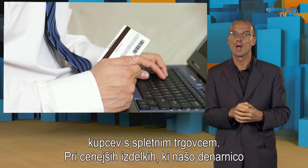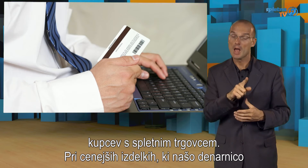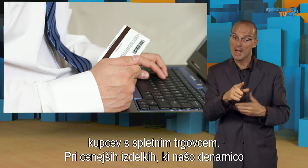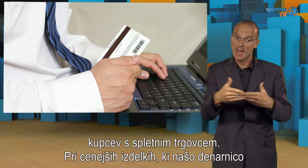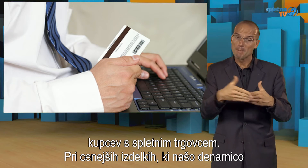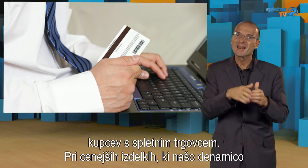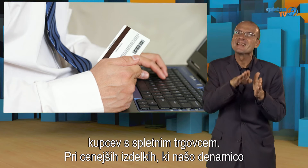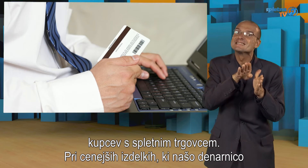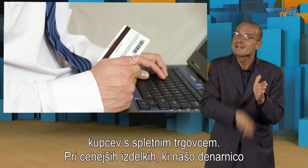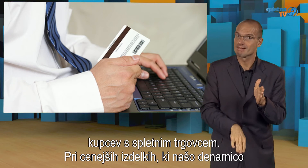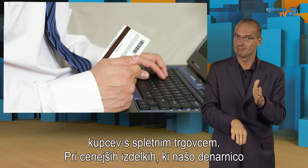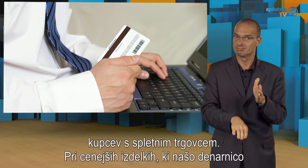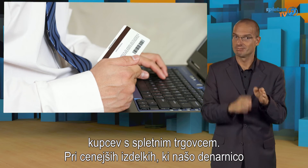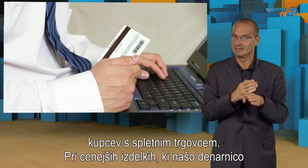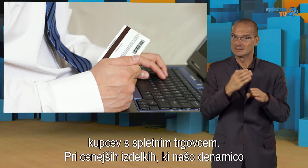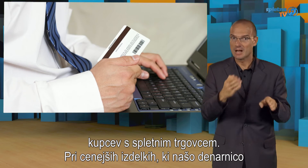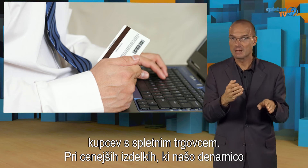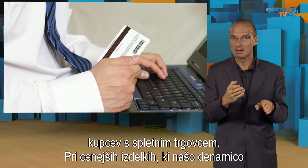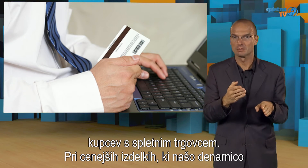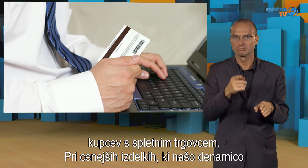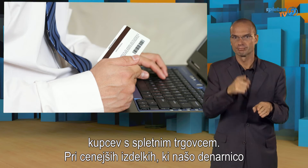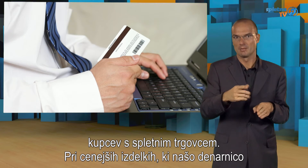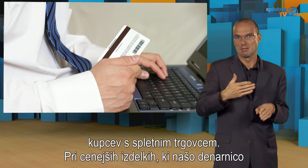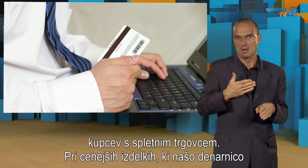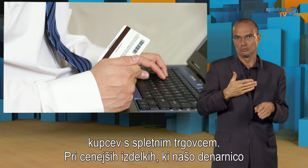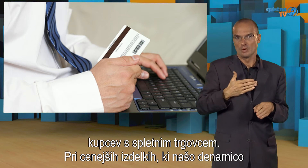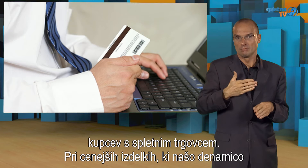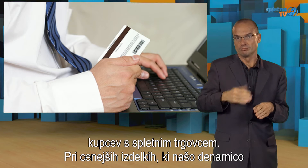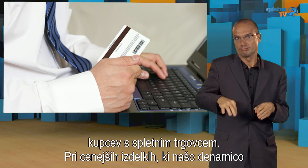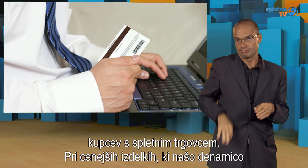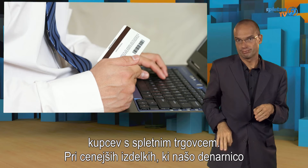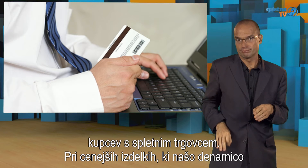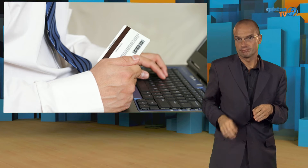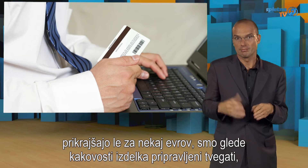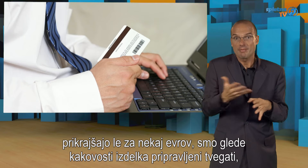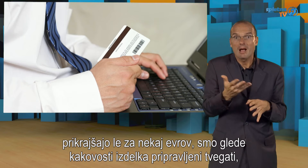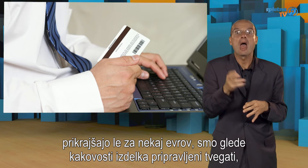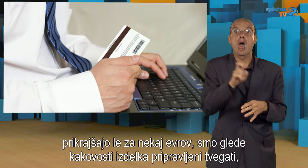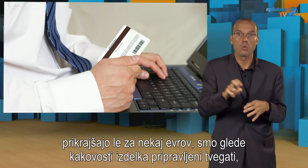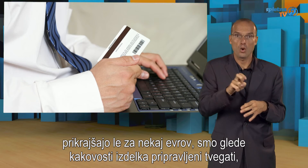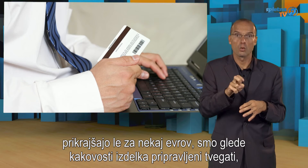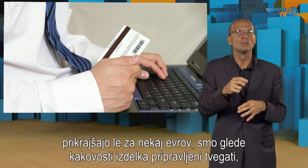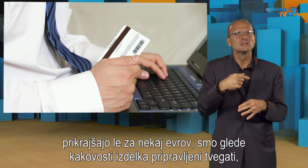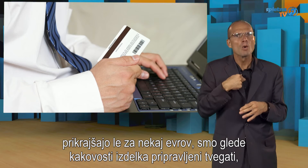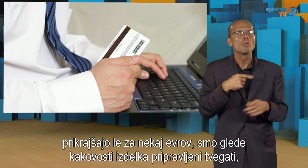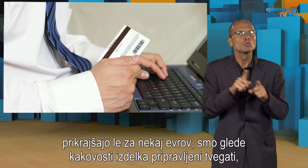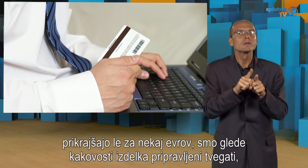Pri cenejših izdelkih, ki našo denarnico prikrajšajo le za nekaj evrov, smo glede kakovosti izdelka pripravljeni